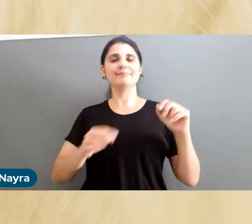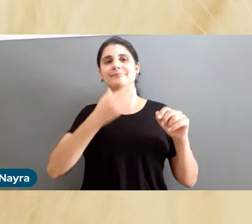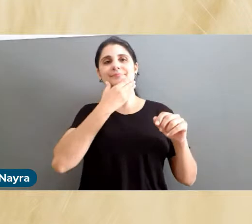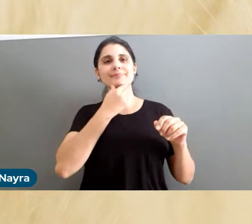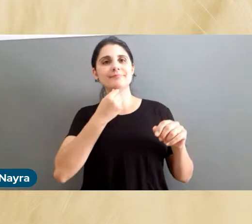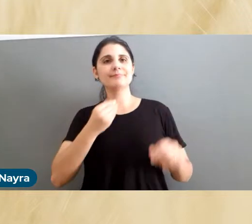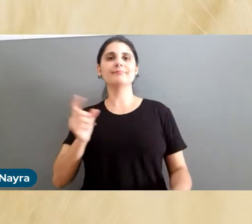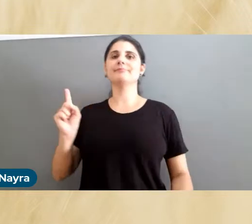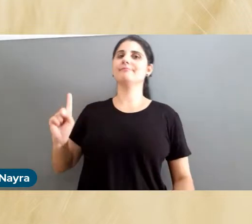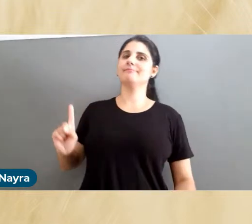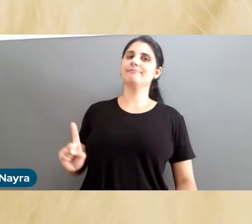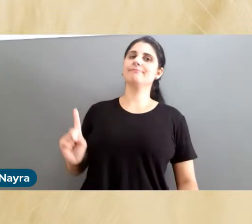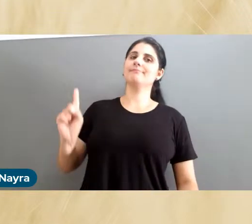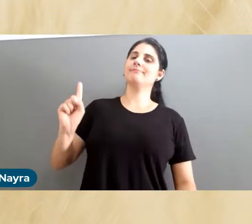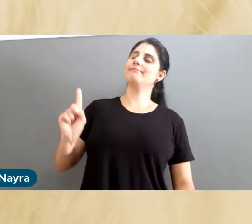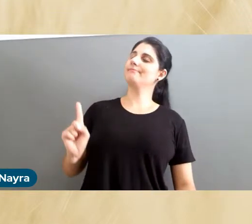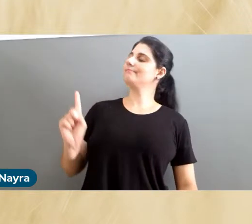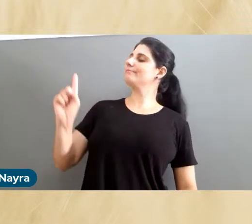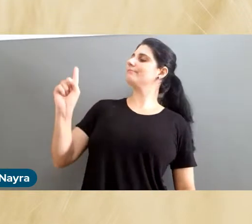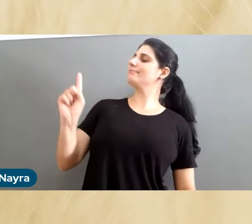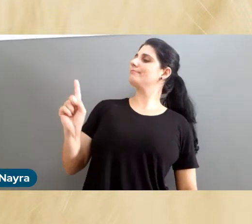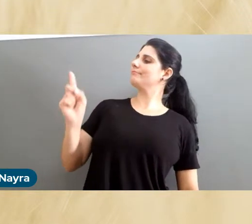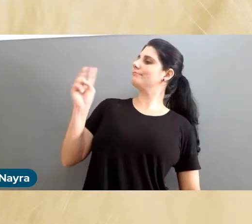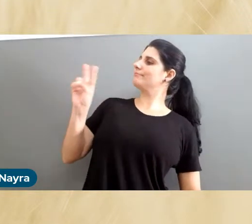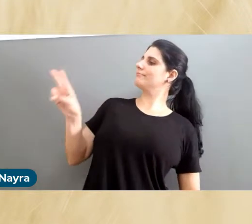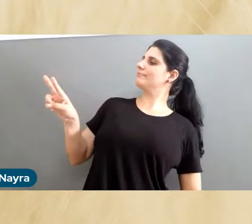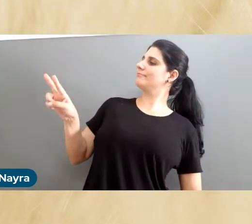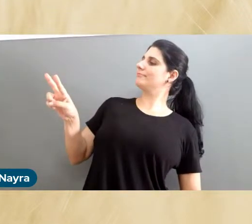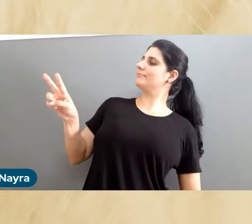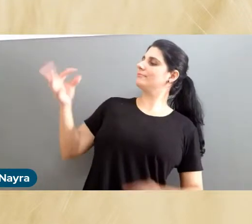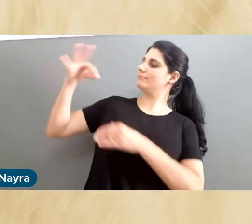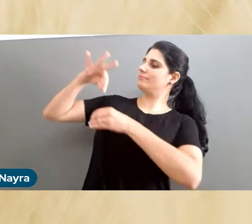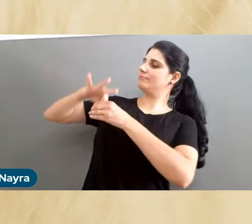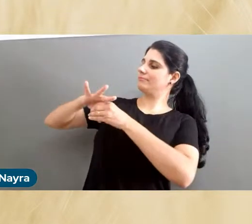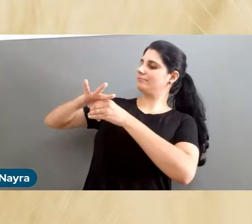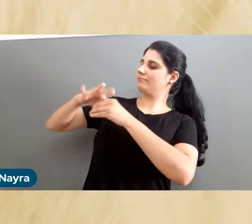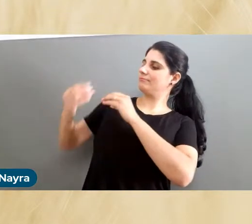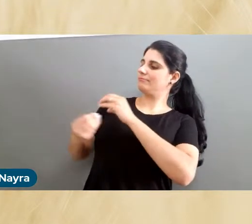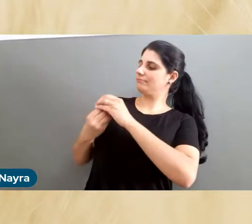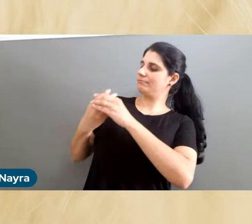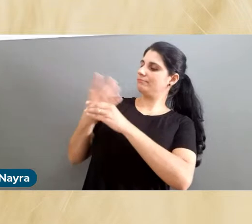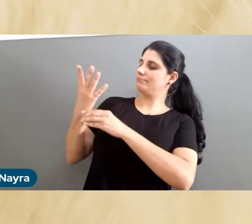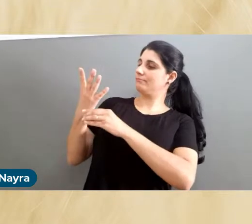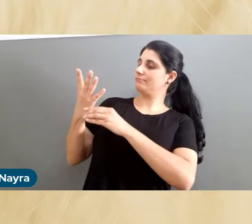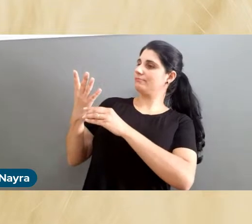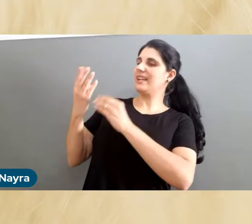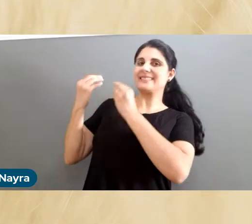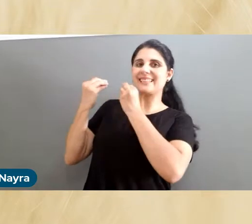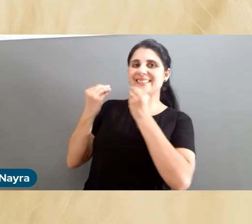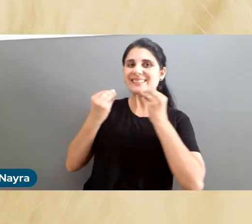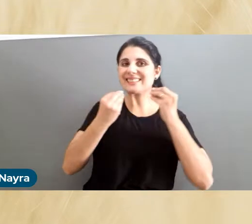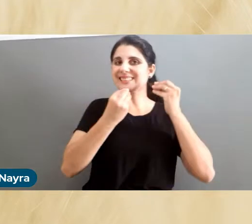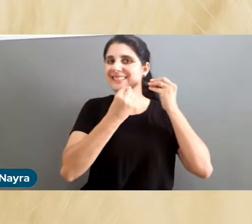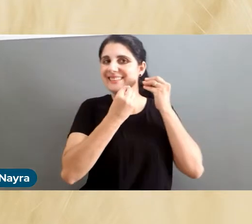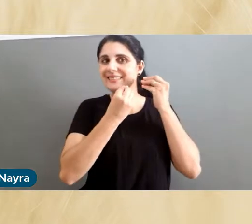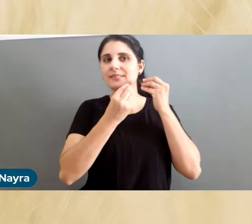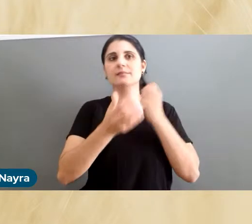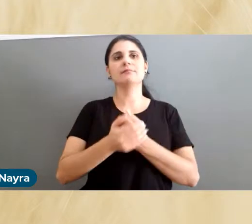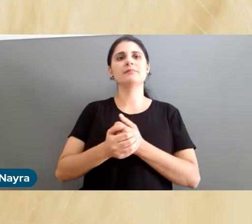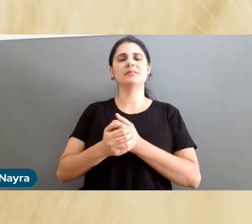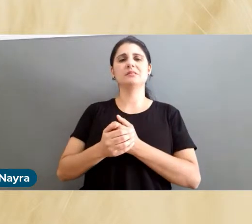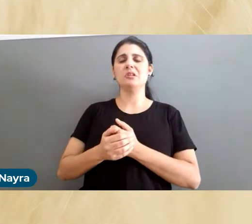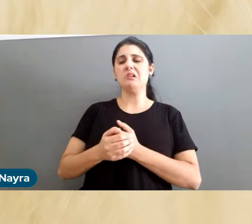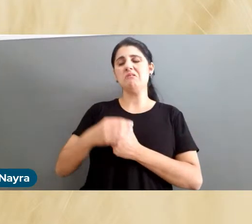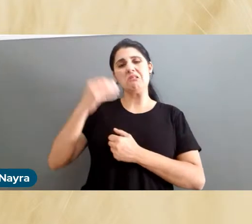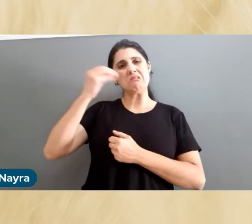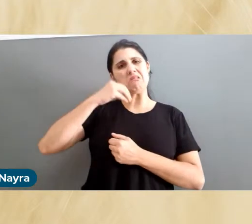pelo um pomar, olha do lado, tem uma planta, uma plantação de melancia, aquela planta mirrada, fraquinha, aquele